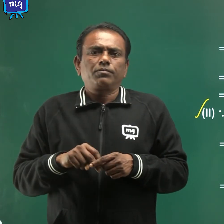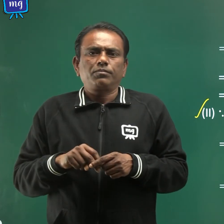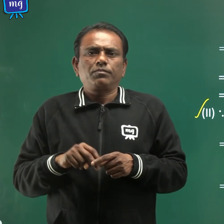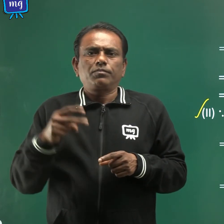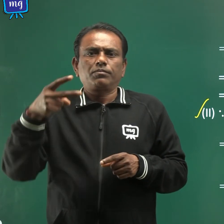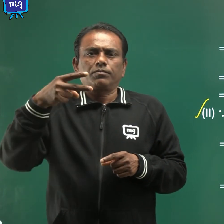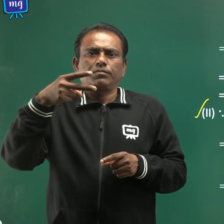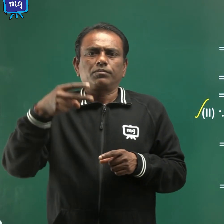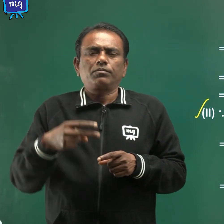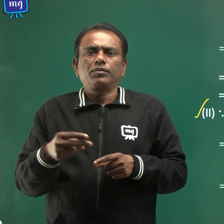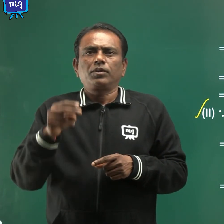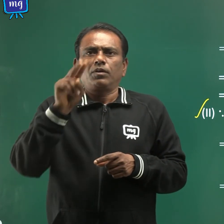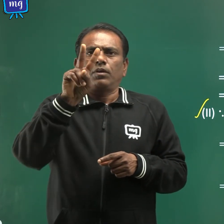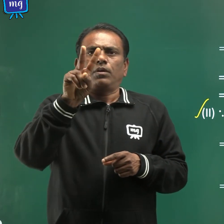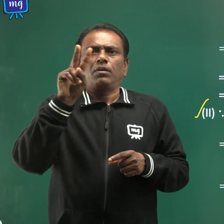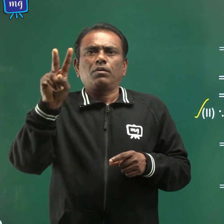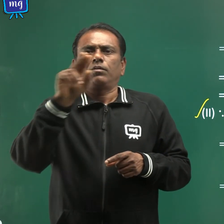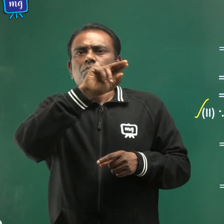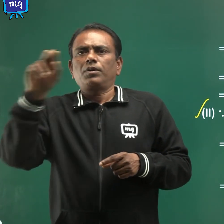बराबर 22%